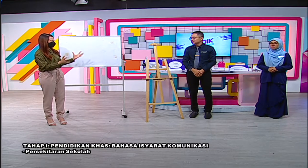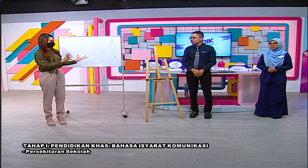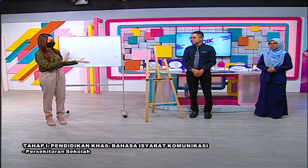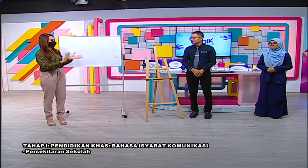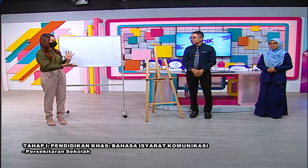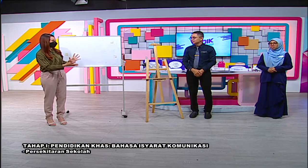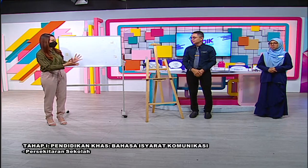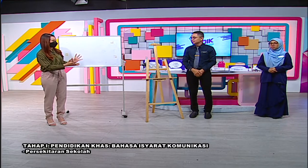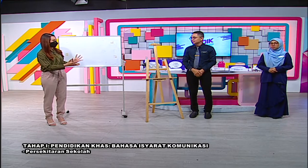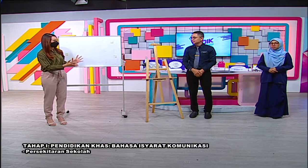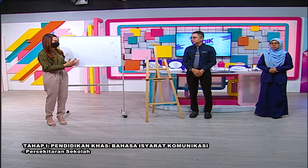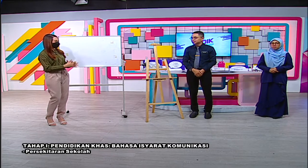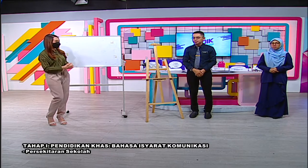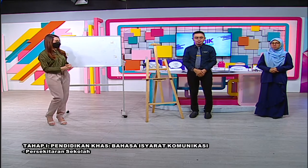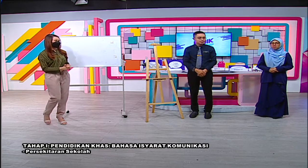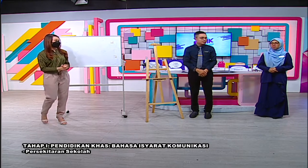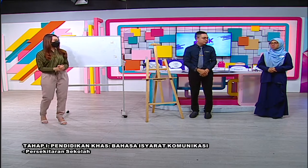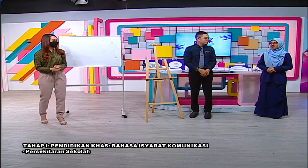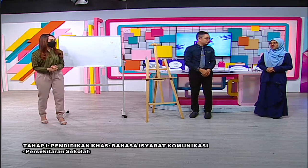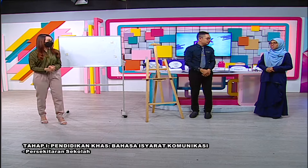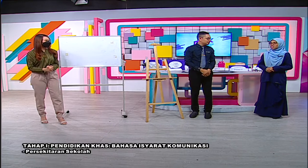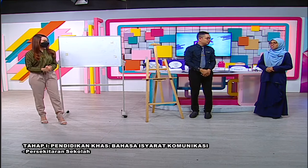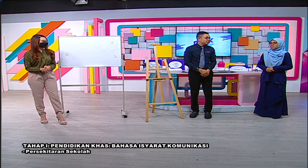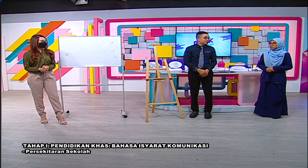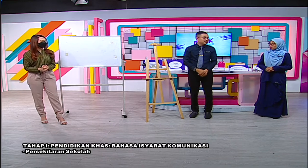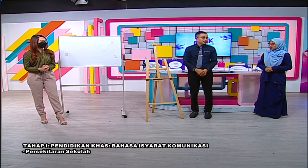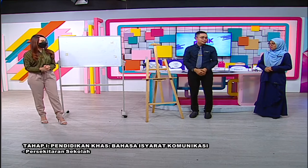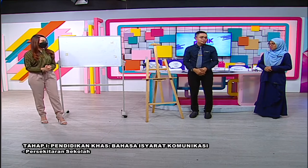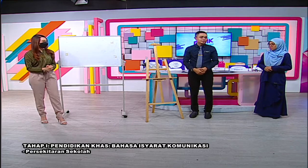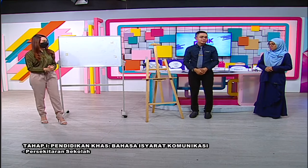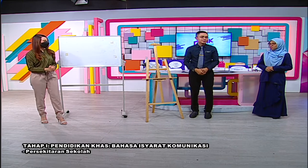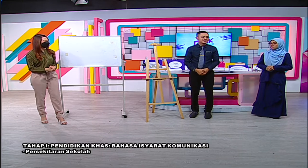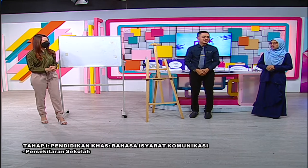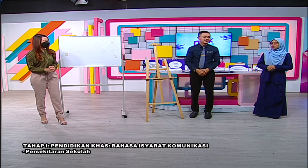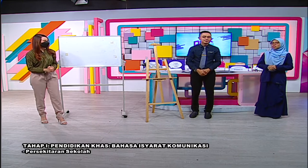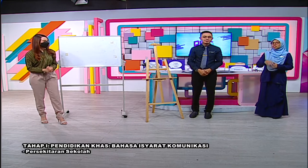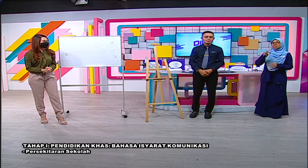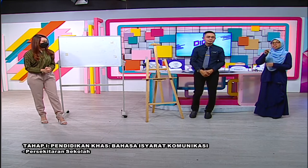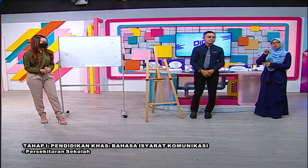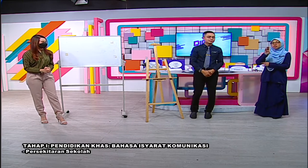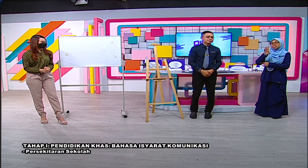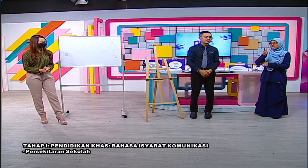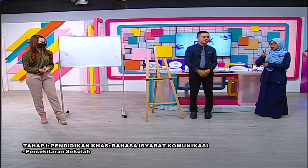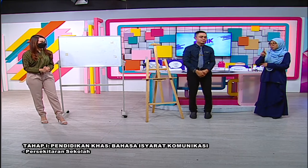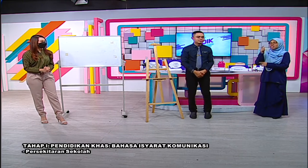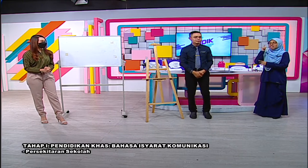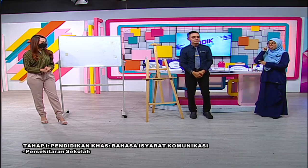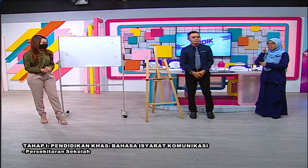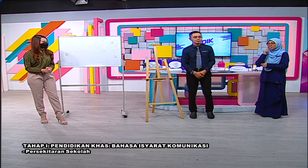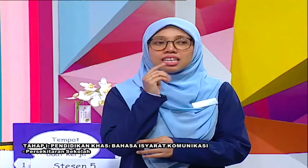sudah berubah sekarang ini atau bagaimana? Untuk silibus, MBK pendengaran,